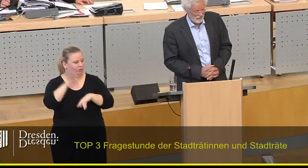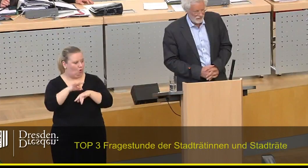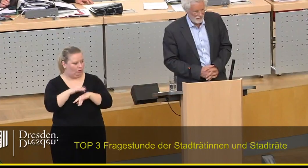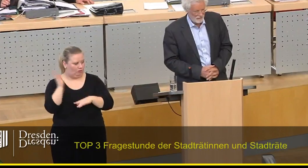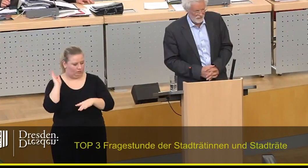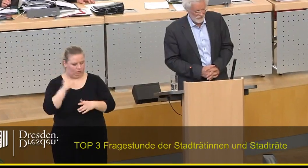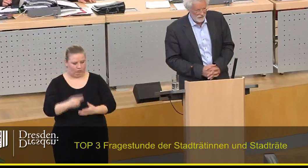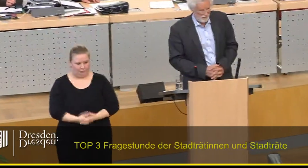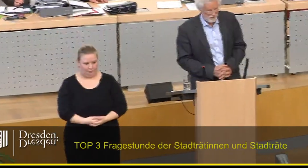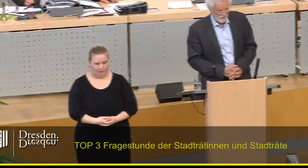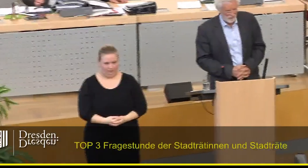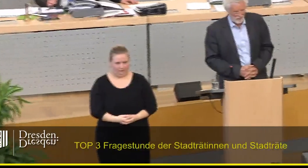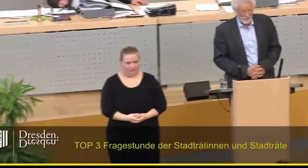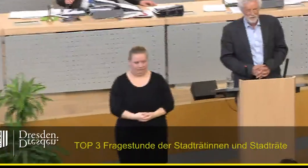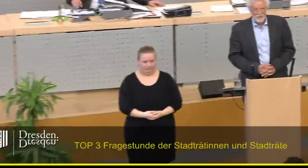Kaufmann.